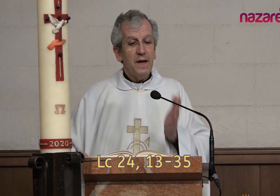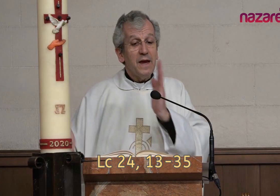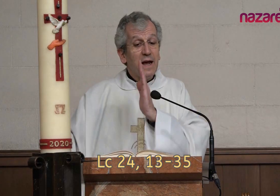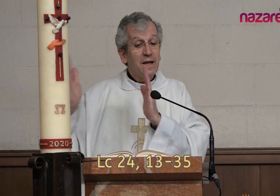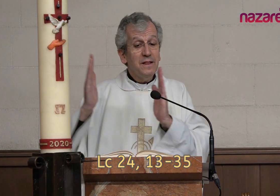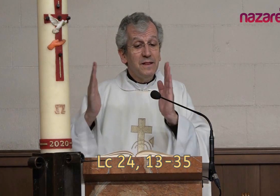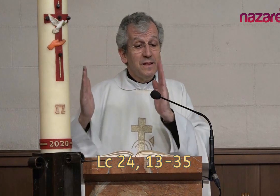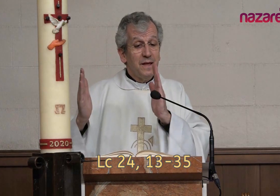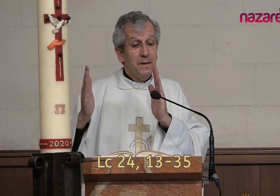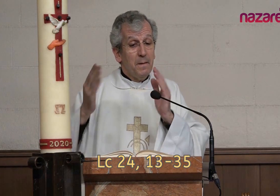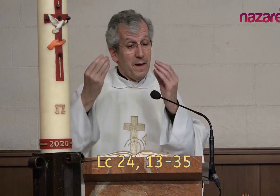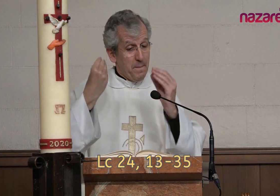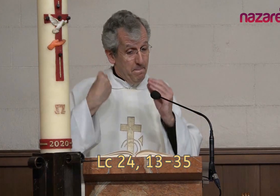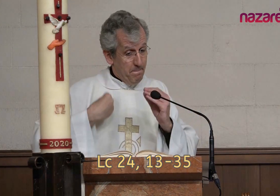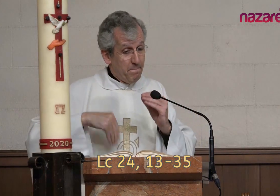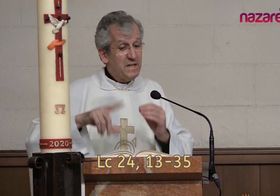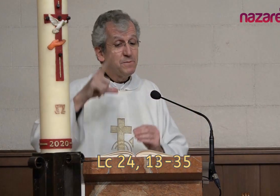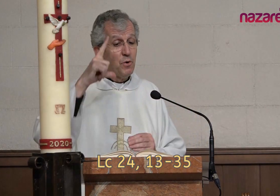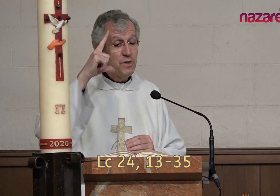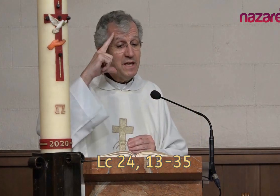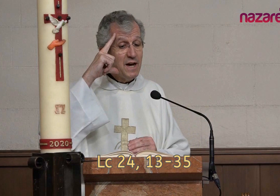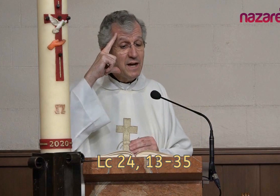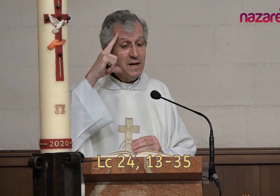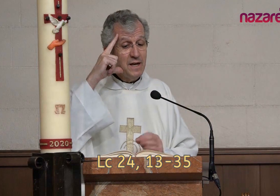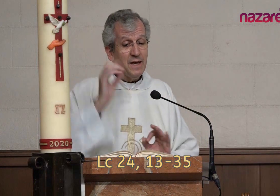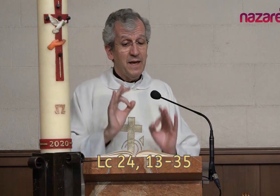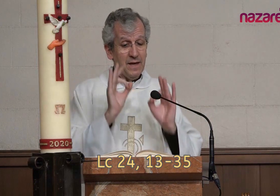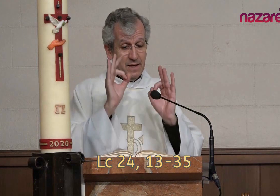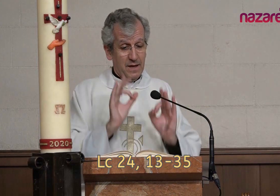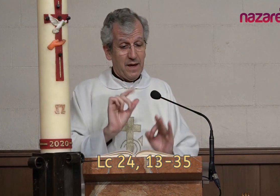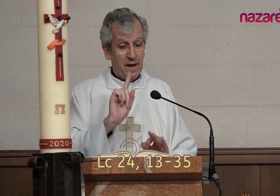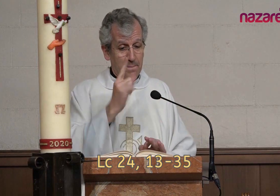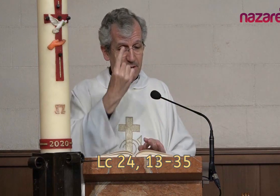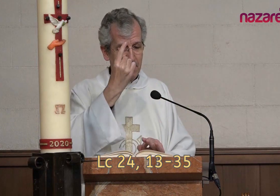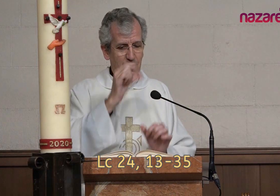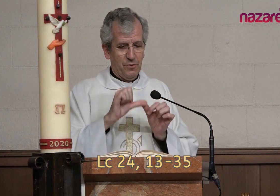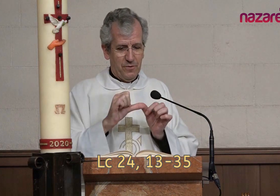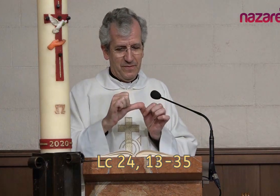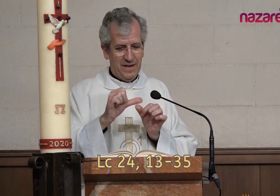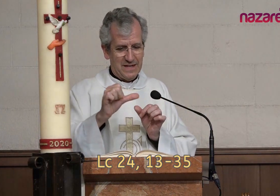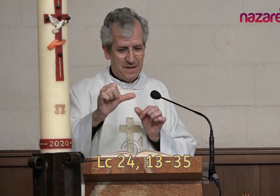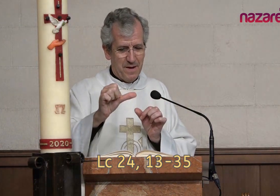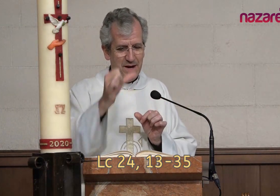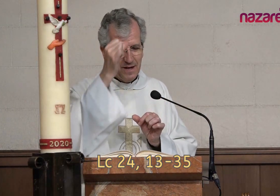En aquel mismo día, el primero de la semana,